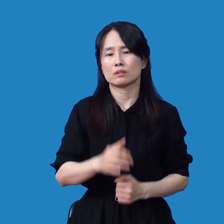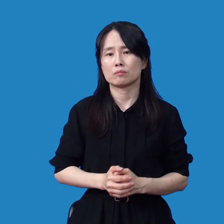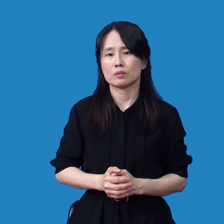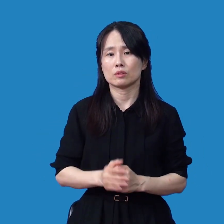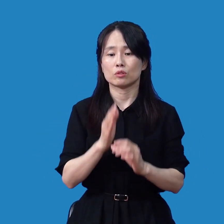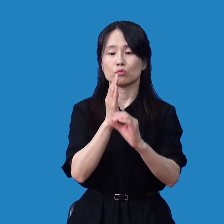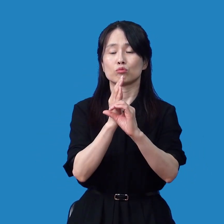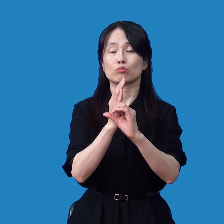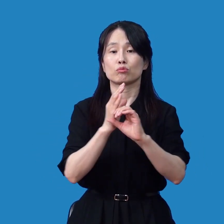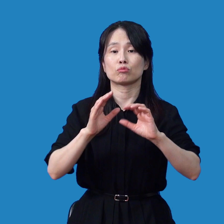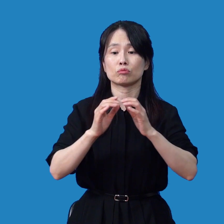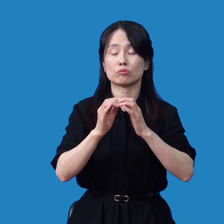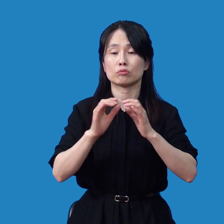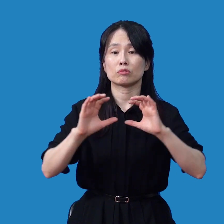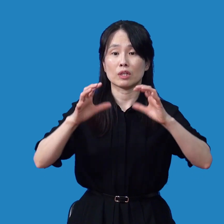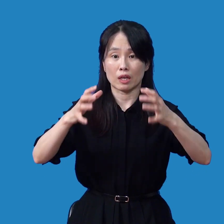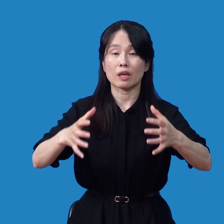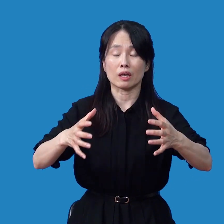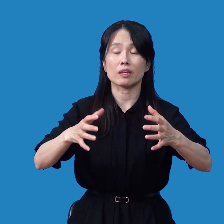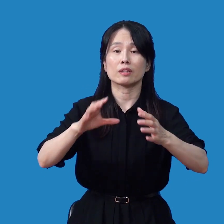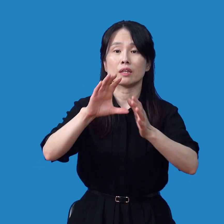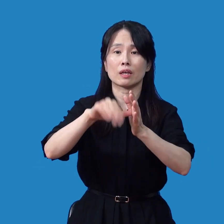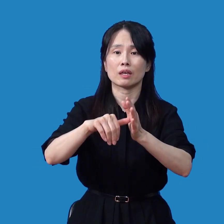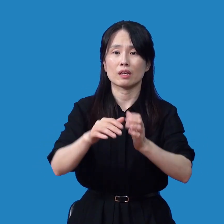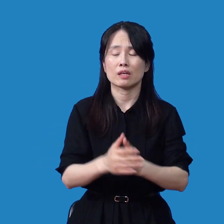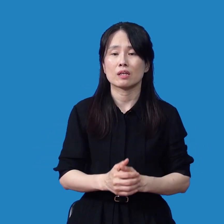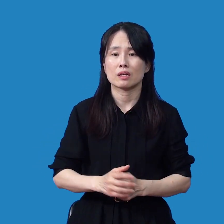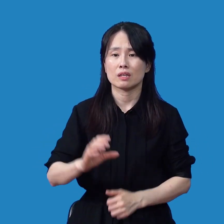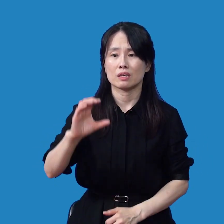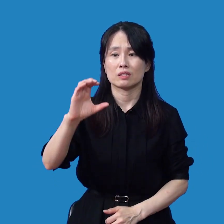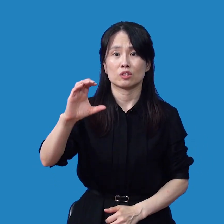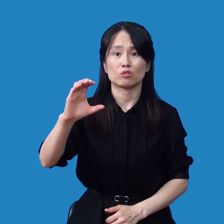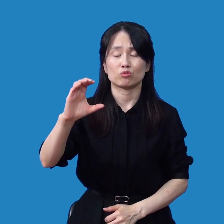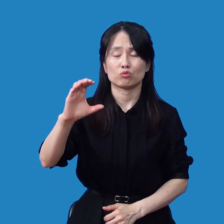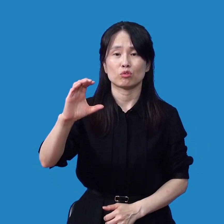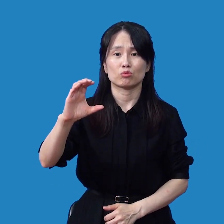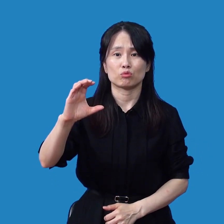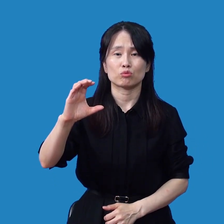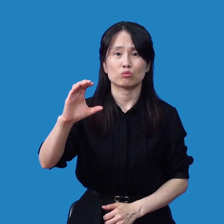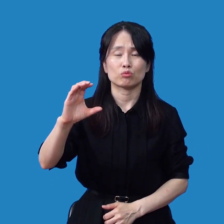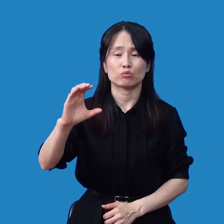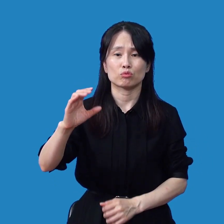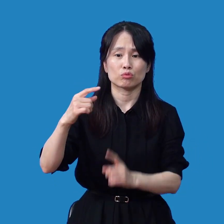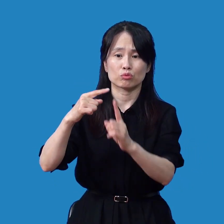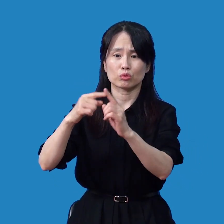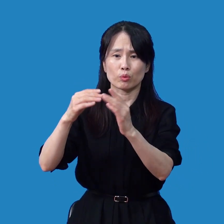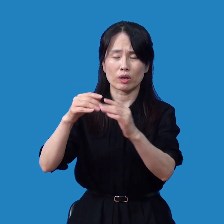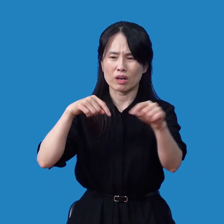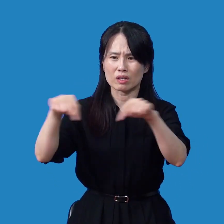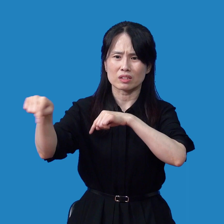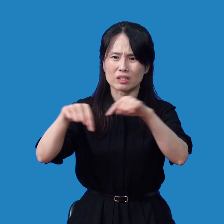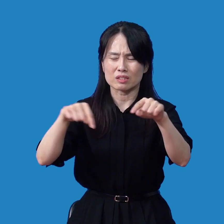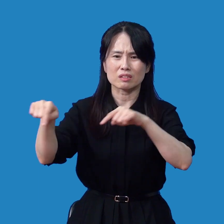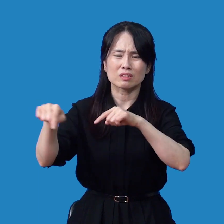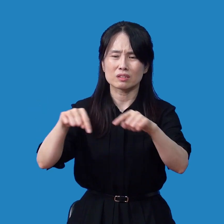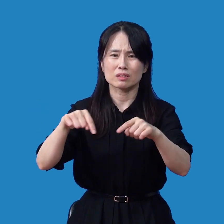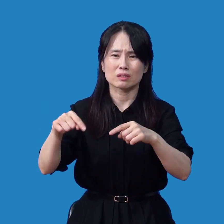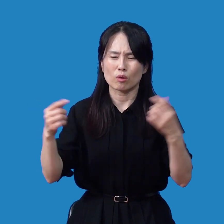중세 우매무지한 천주교회, 가톨릭 교회가 지배하는 그 암흑의